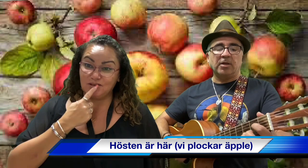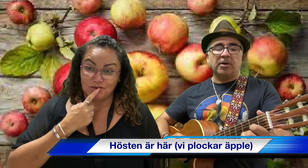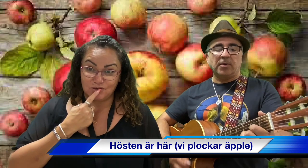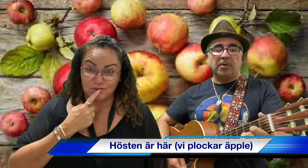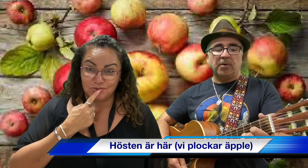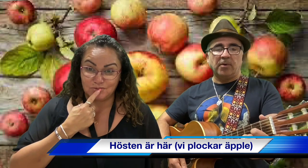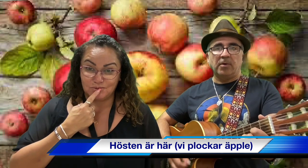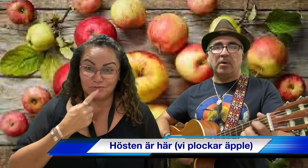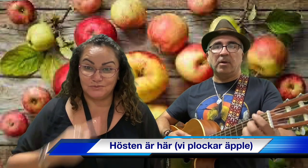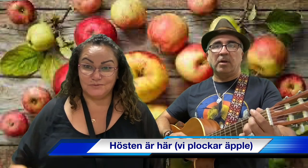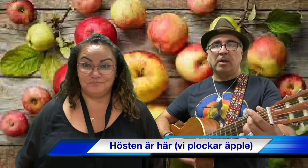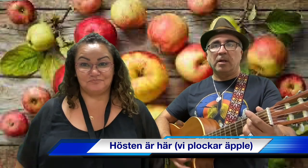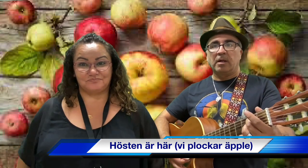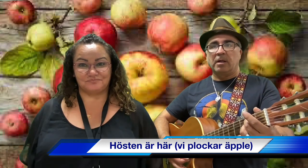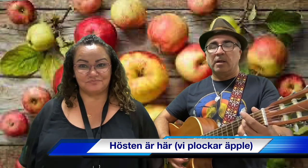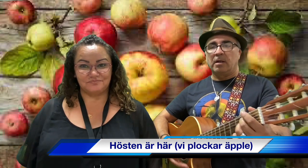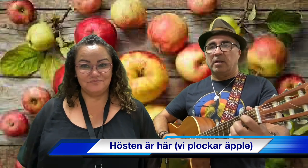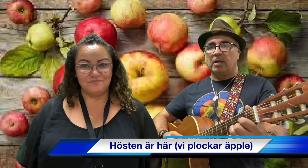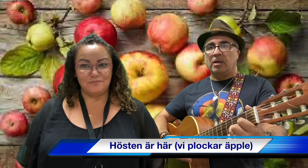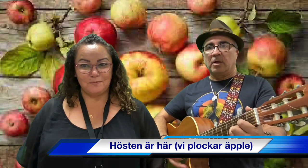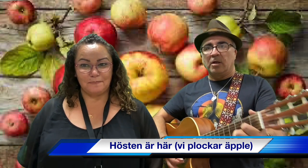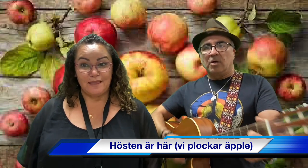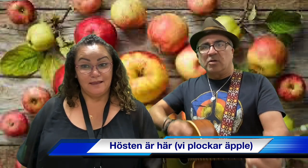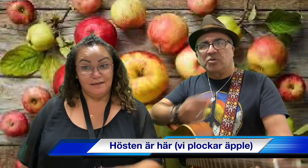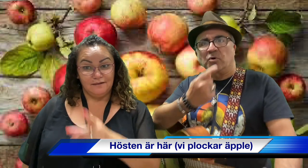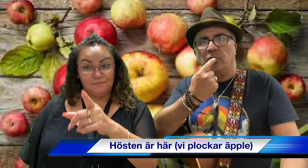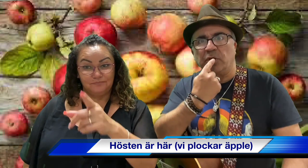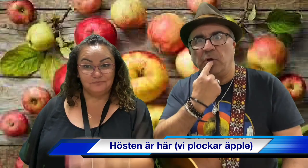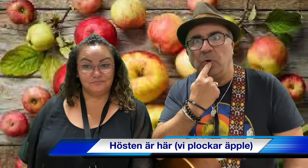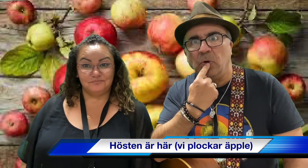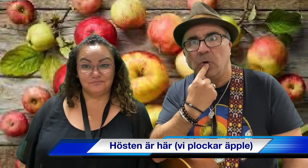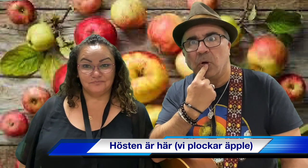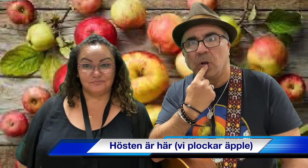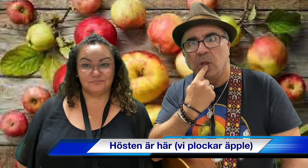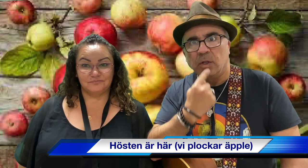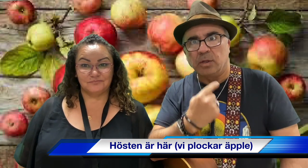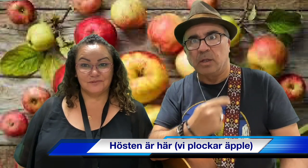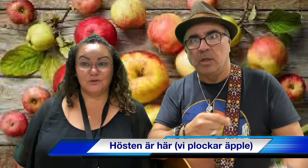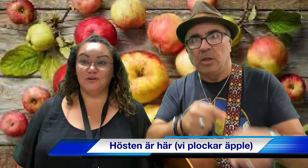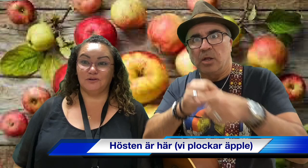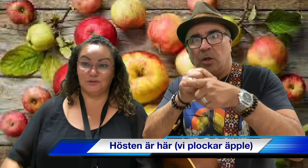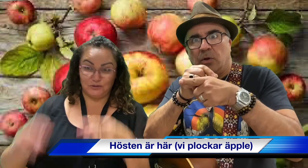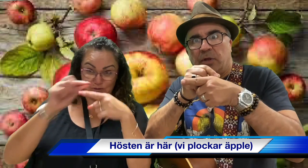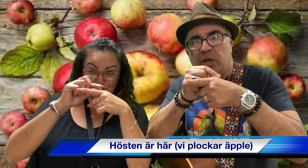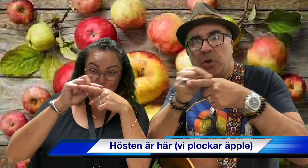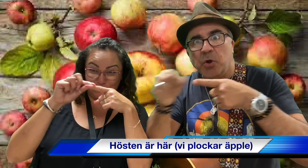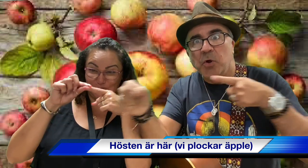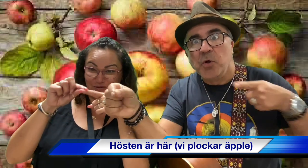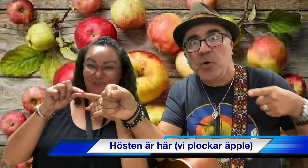i gul. Så är det gul? Oj då,